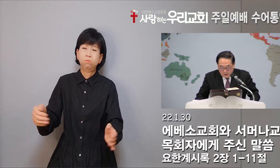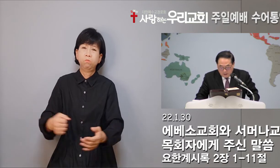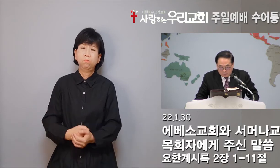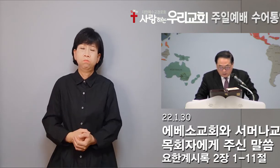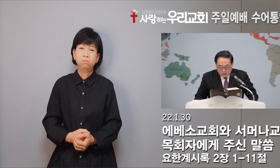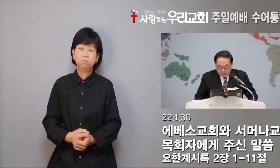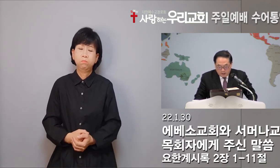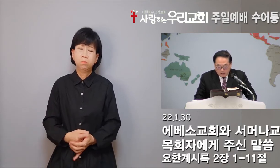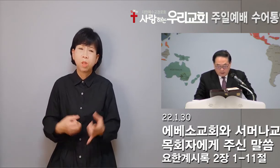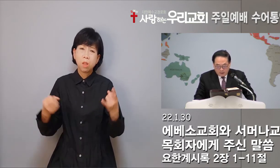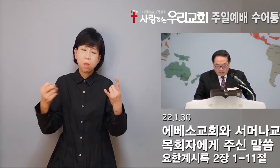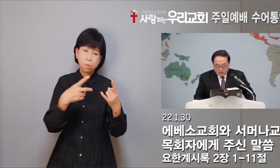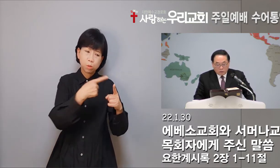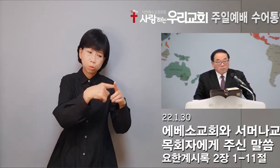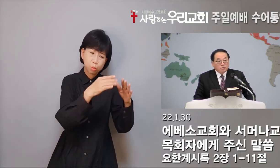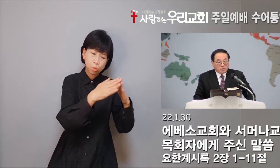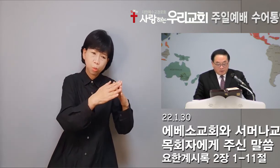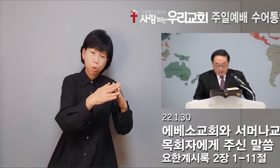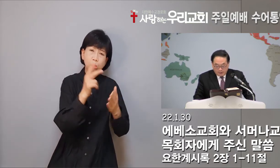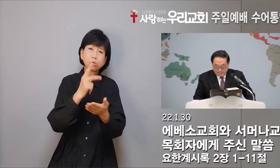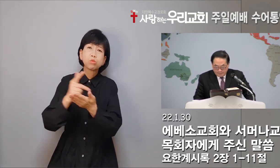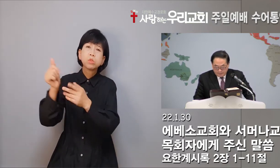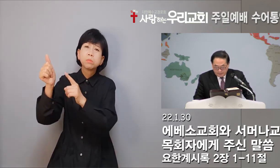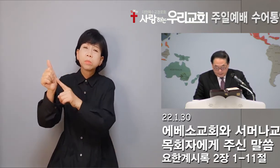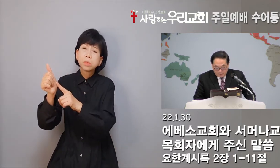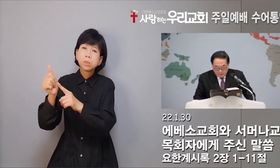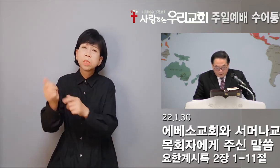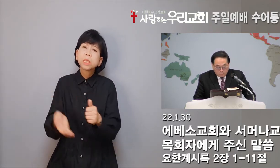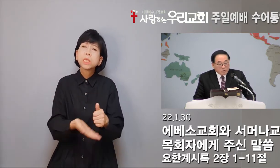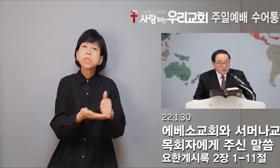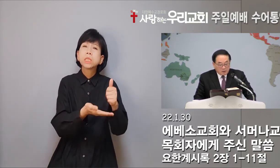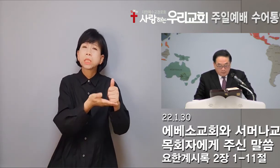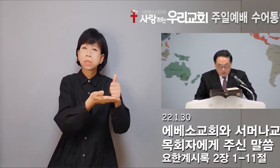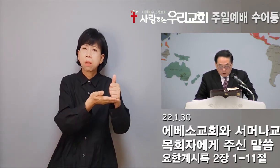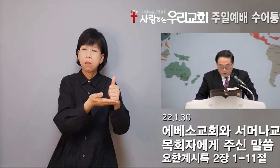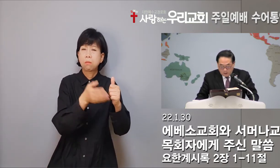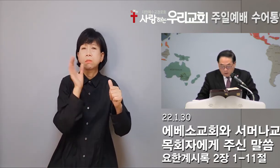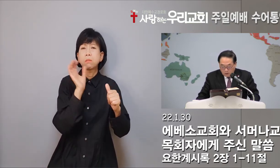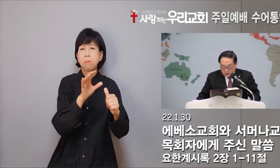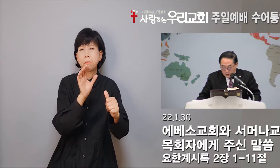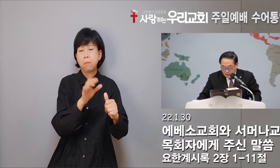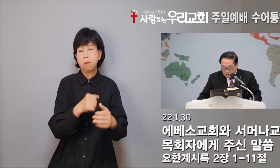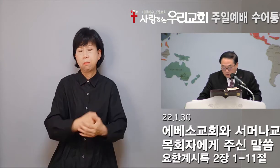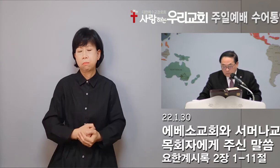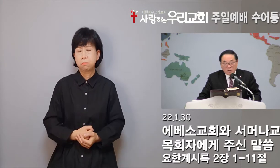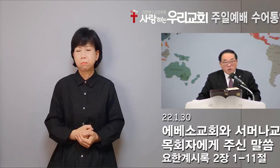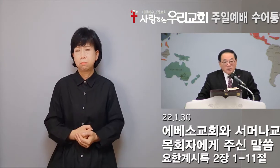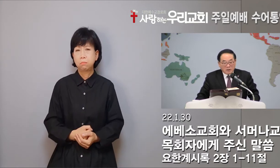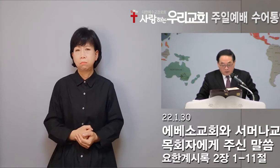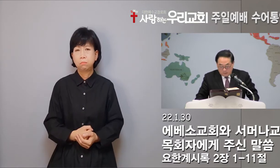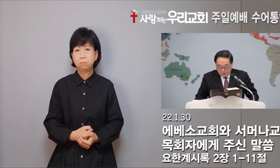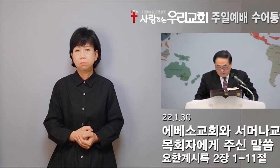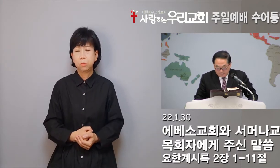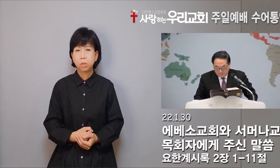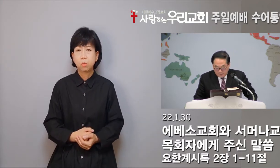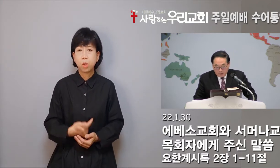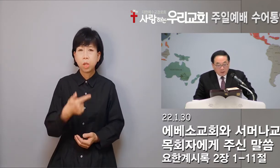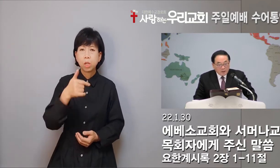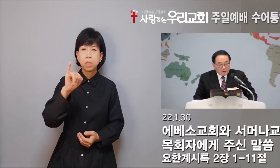주님께서는 이 에베소 교회에 대한 칭찬도 덧붙였습니다. 주님께서 미워하는 니골라당의 행위를 미워했던